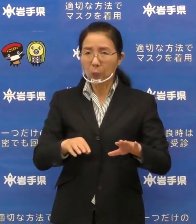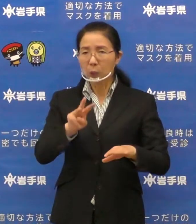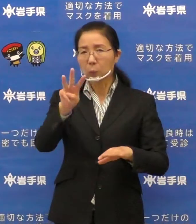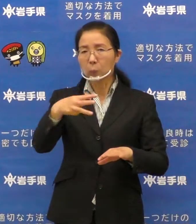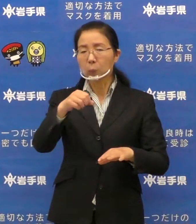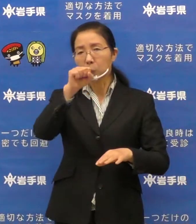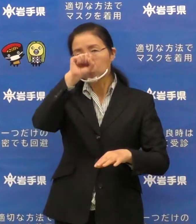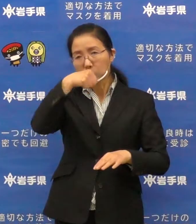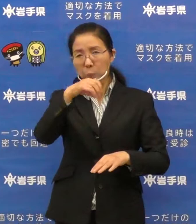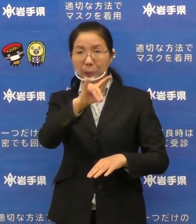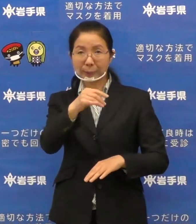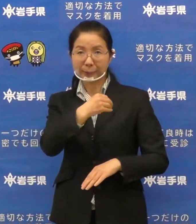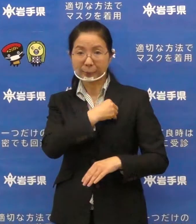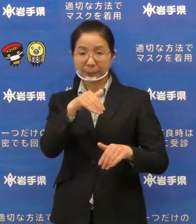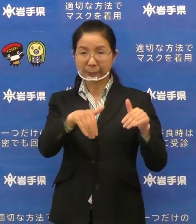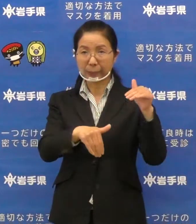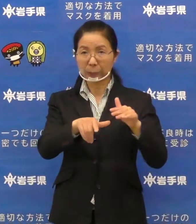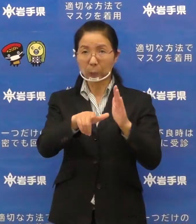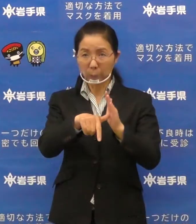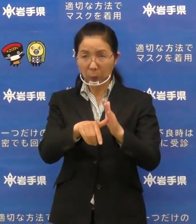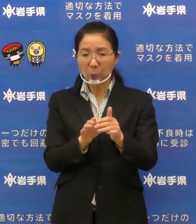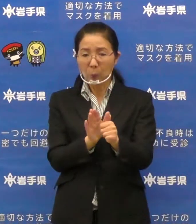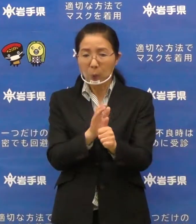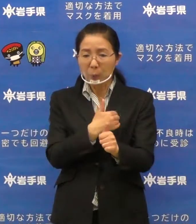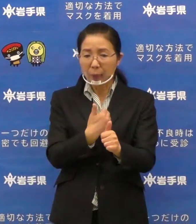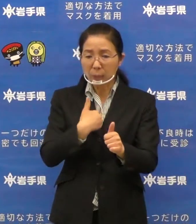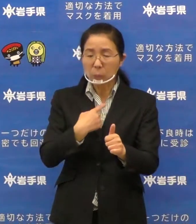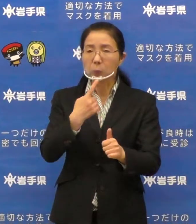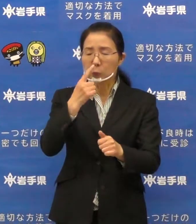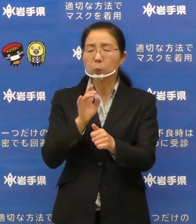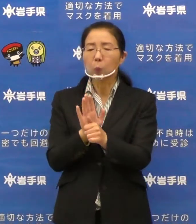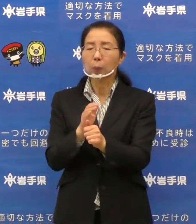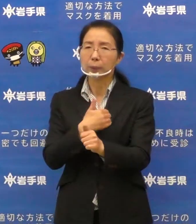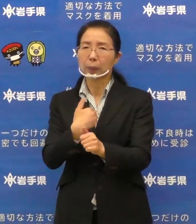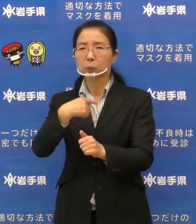て、まあ、そこをこう私もこう応援していく